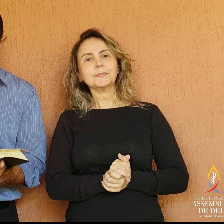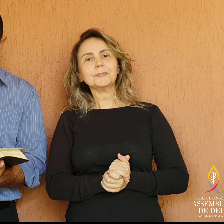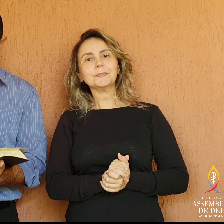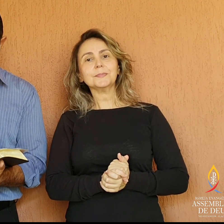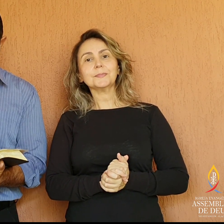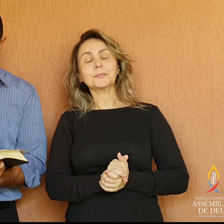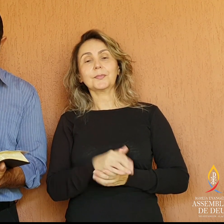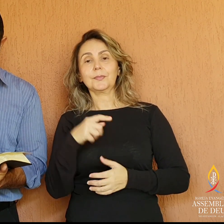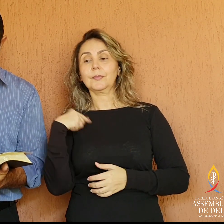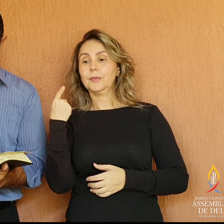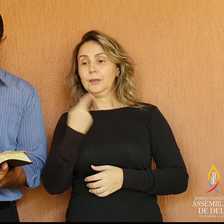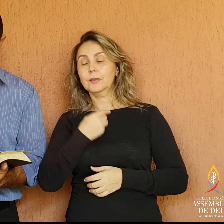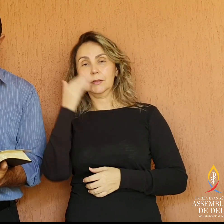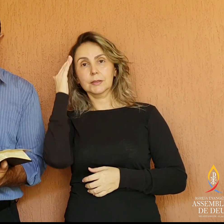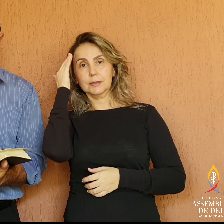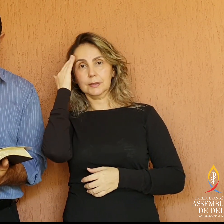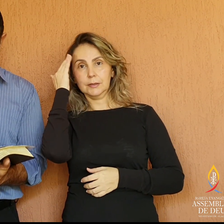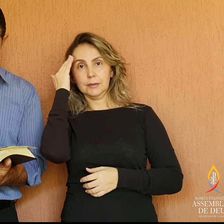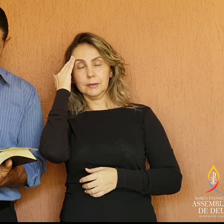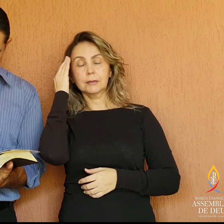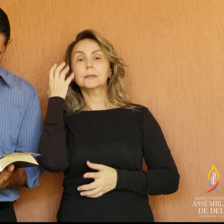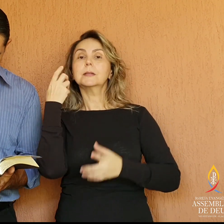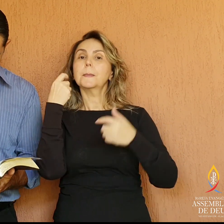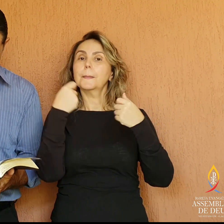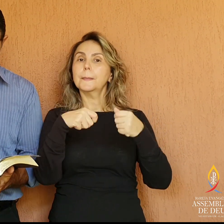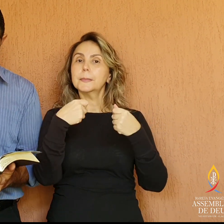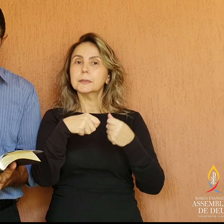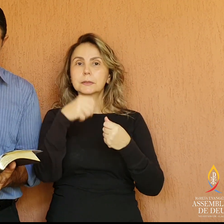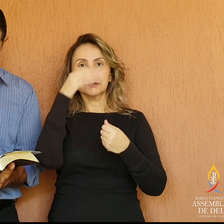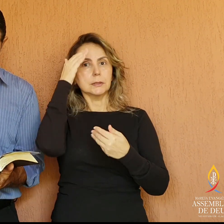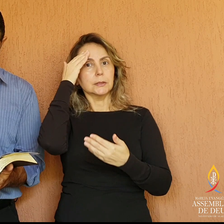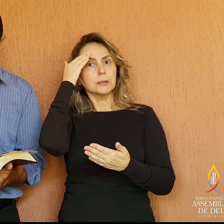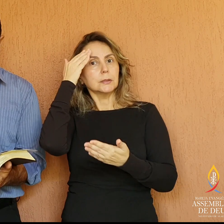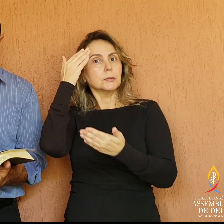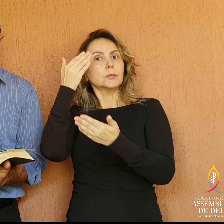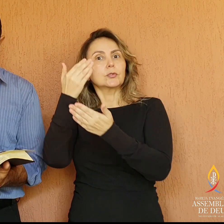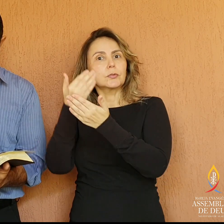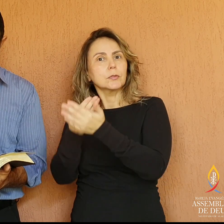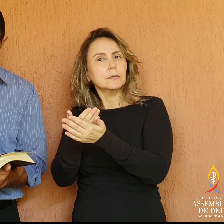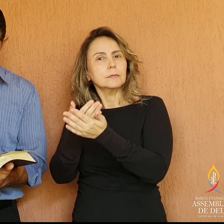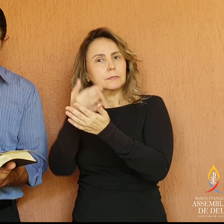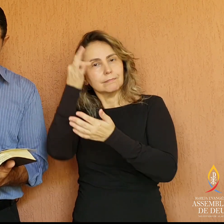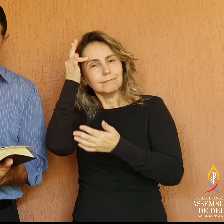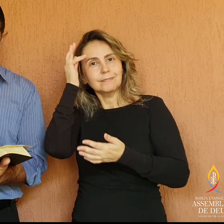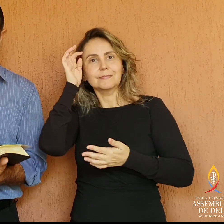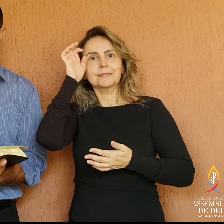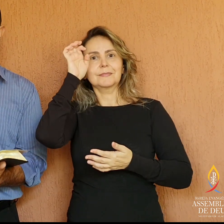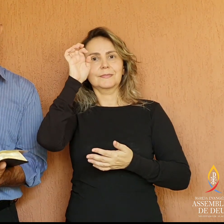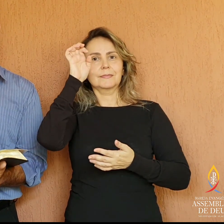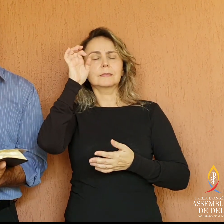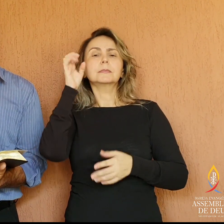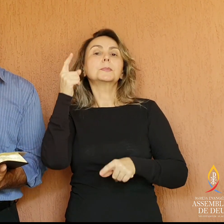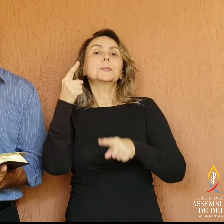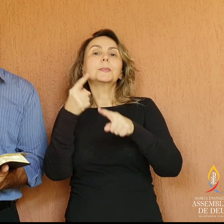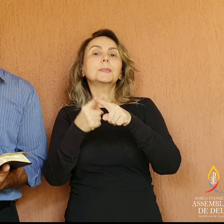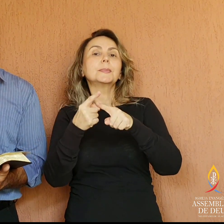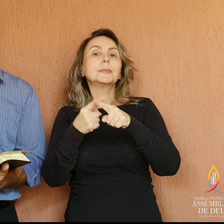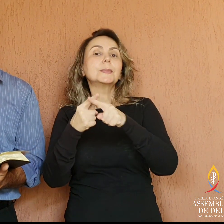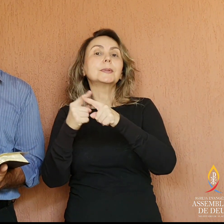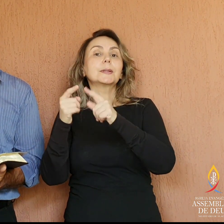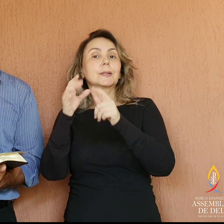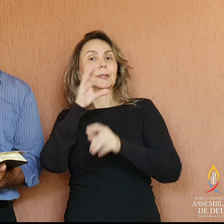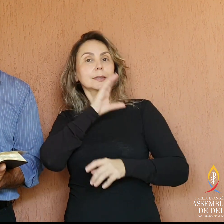Nós entendemos também que precisamos confiar, que fé é confiar, porque